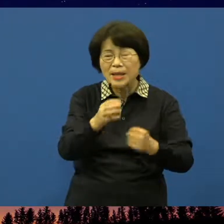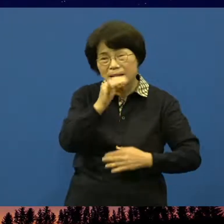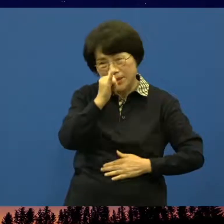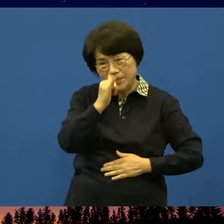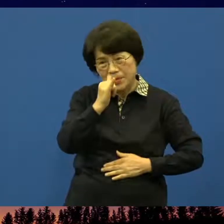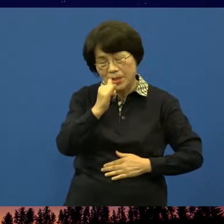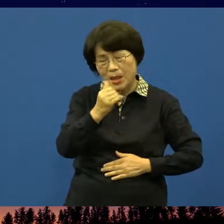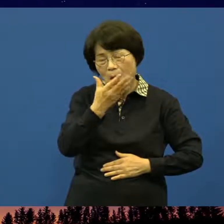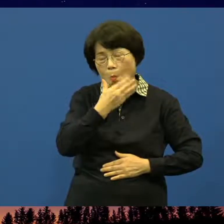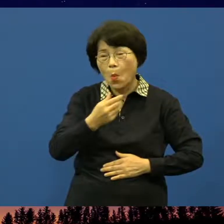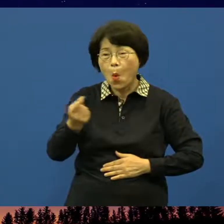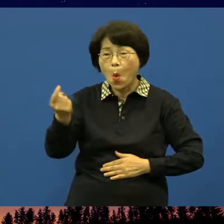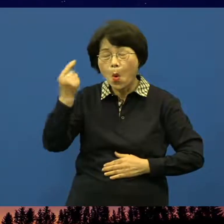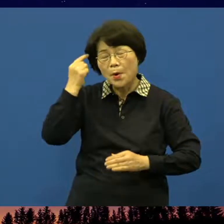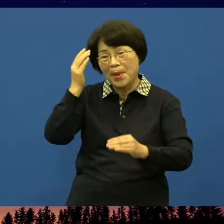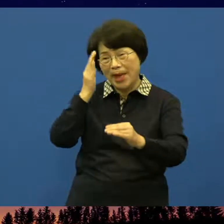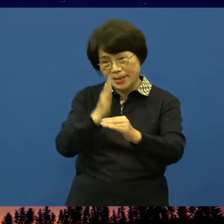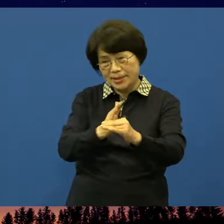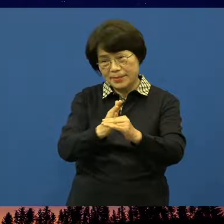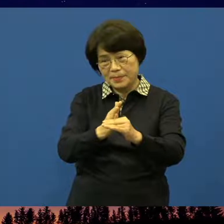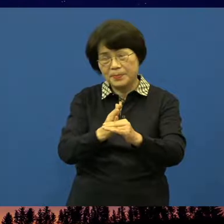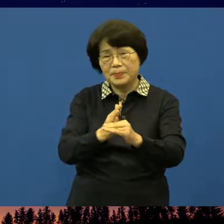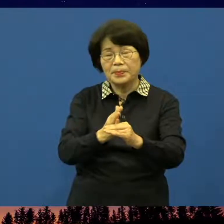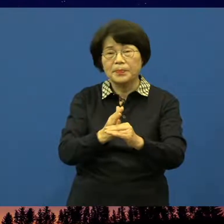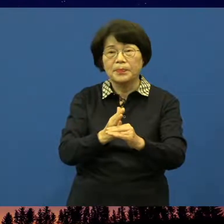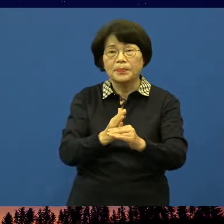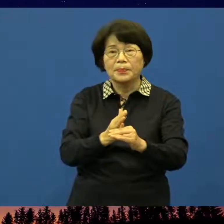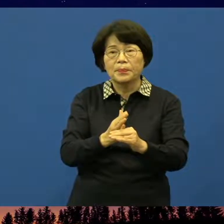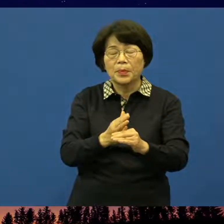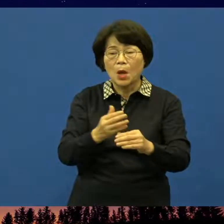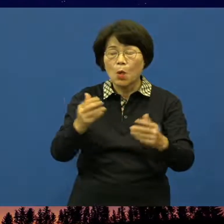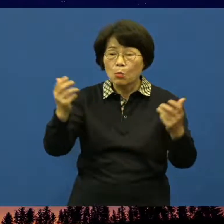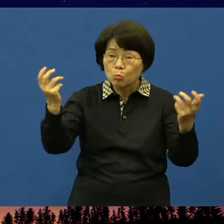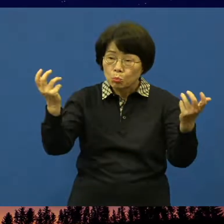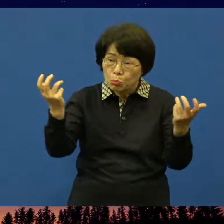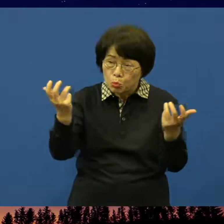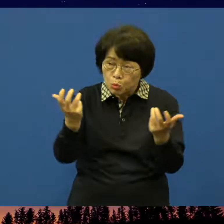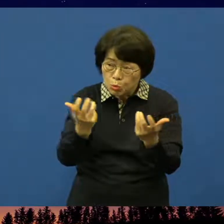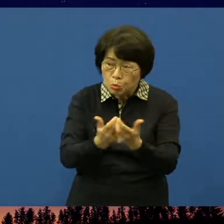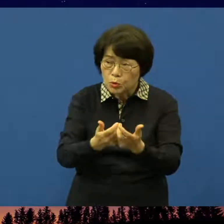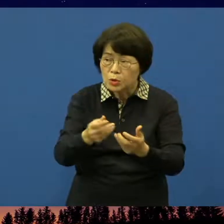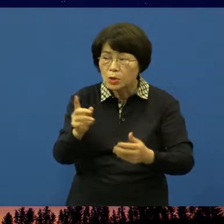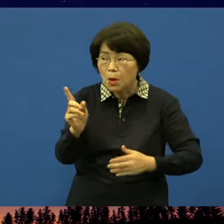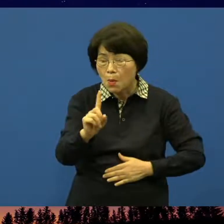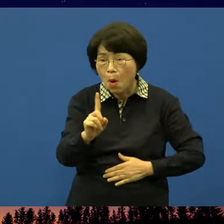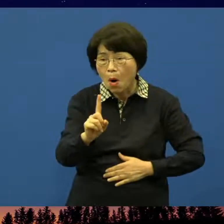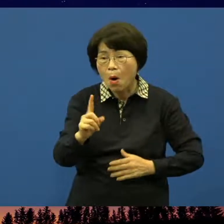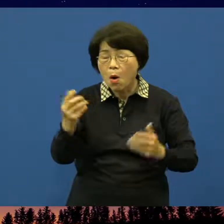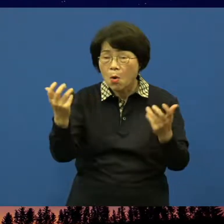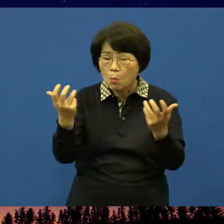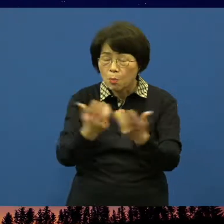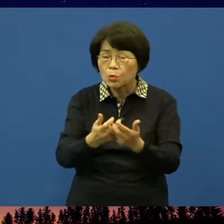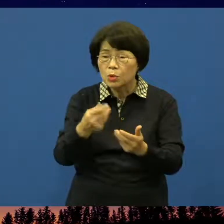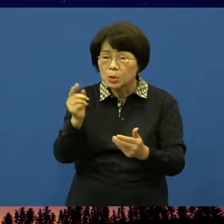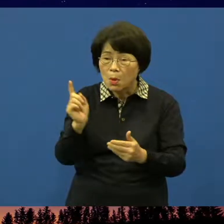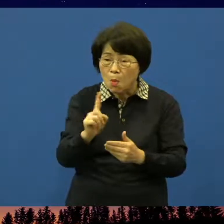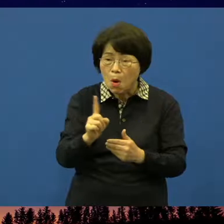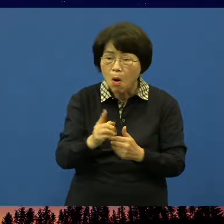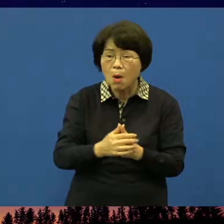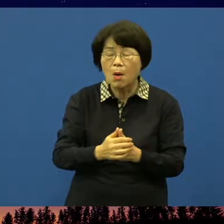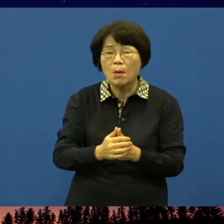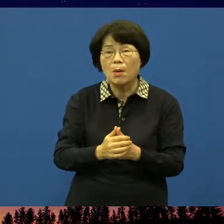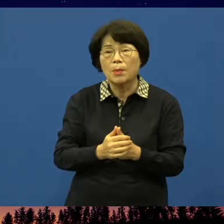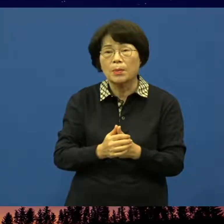삶이 풍성해진다. 자, 여러분, 풍성이라는 게 뭘까요? 여러분, 딴 게 아니에요. 우리 안에 이미 감춰져 있던